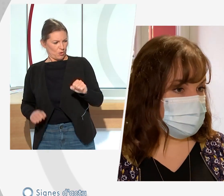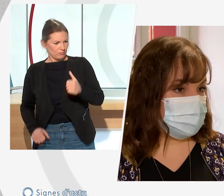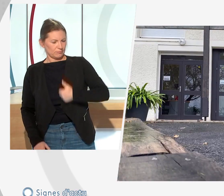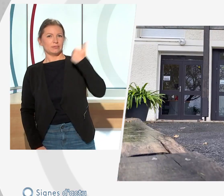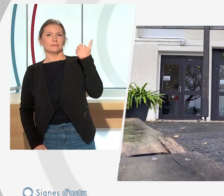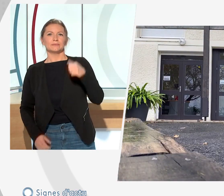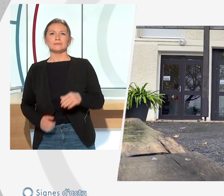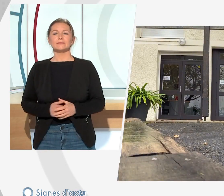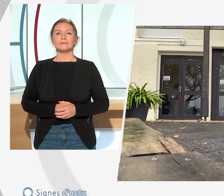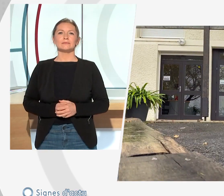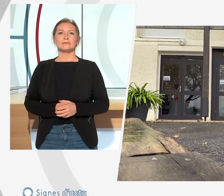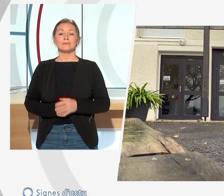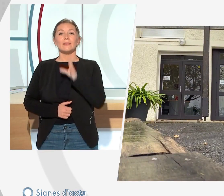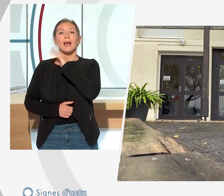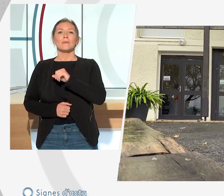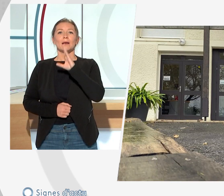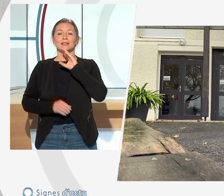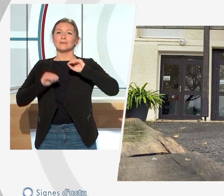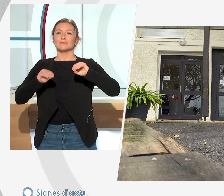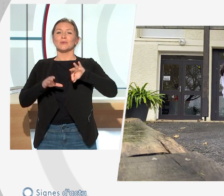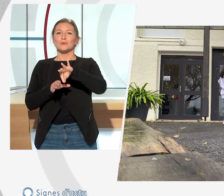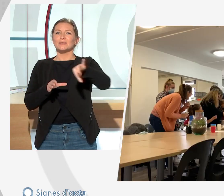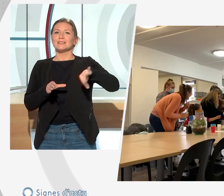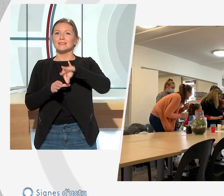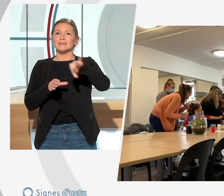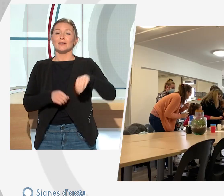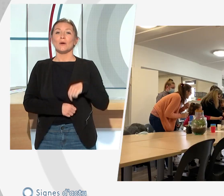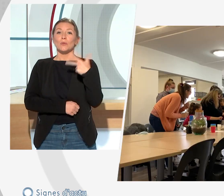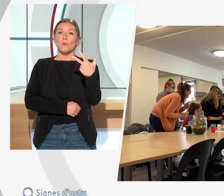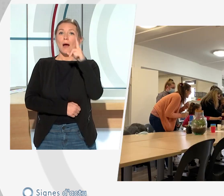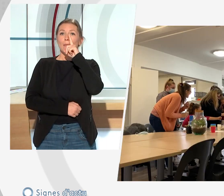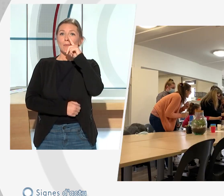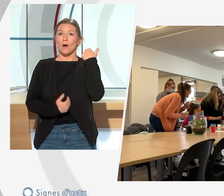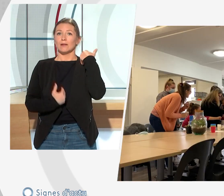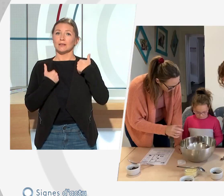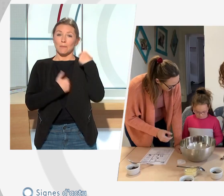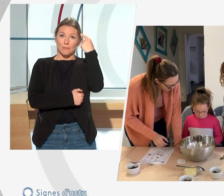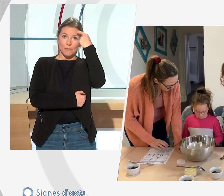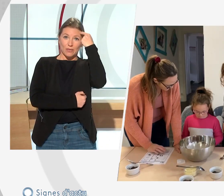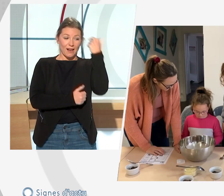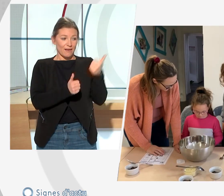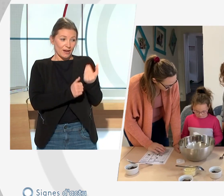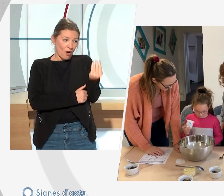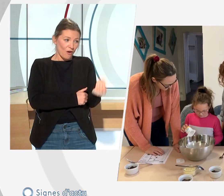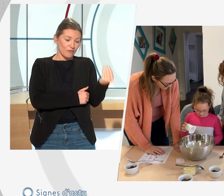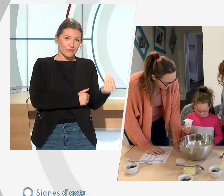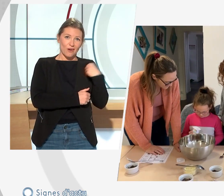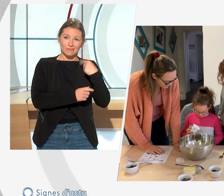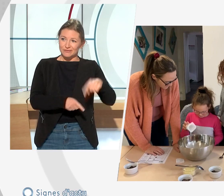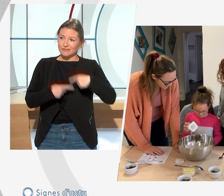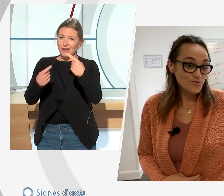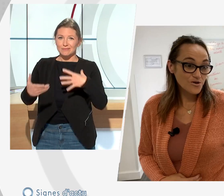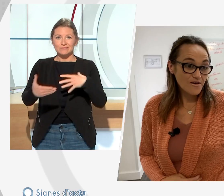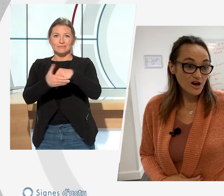seuls. Cet après-midi, cours de cuisine. 3 mères en situation de handicap mental viennent tisser un lien avec leur